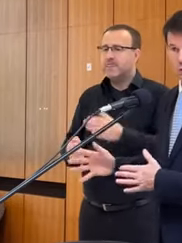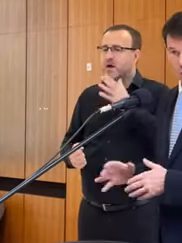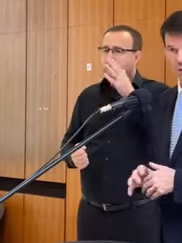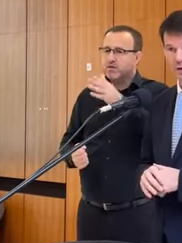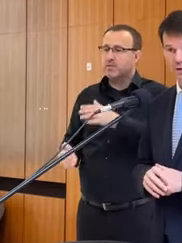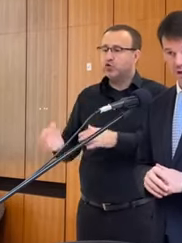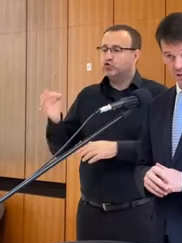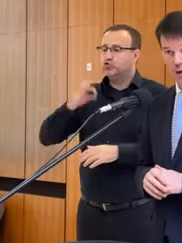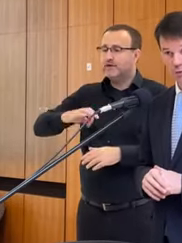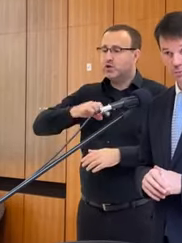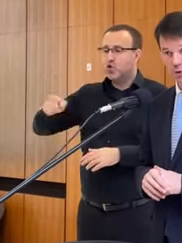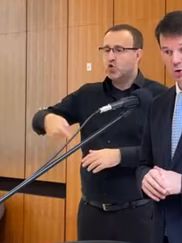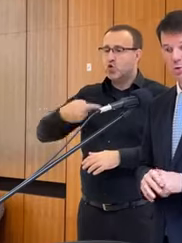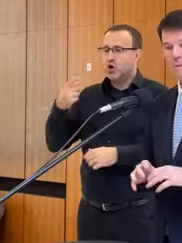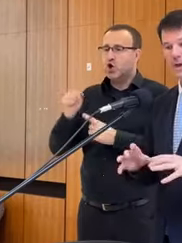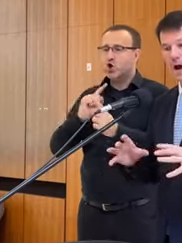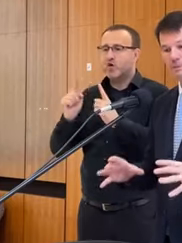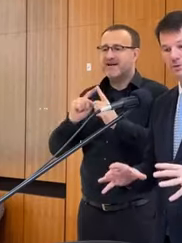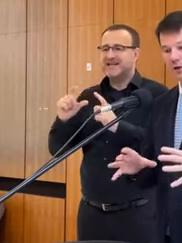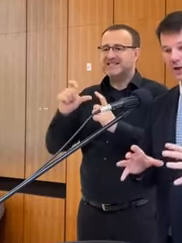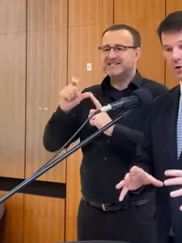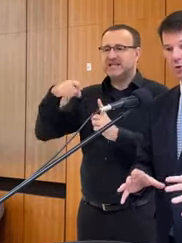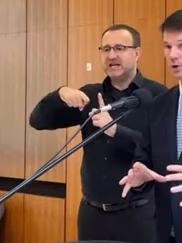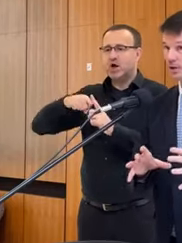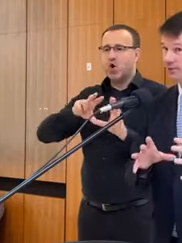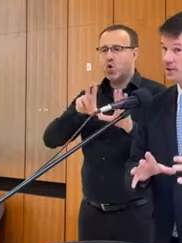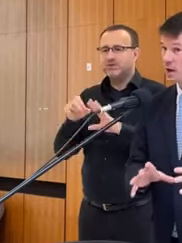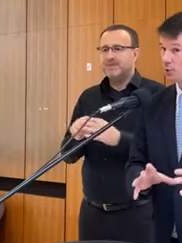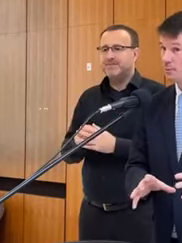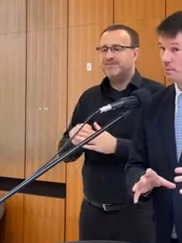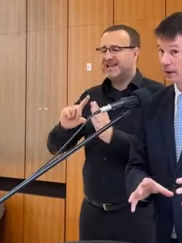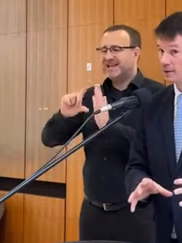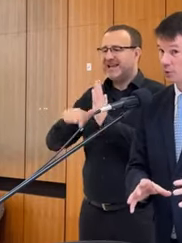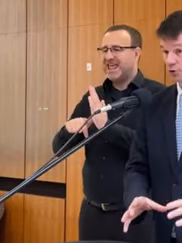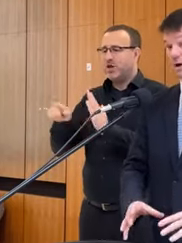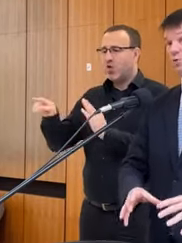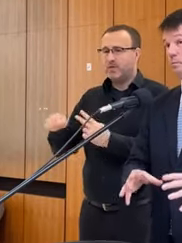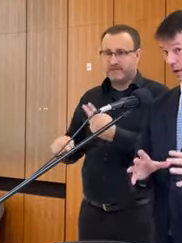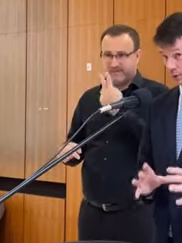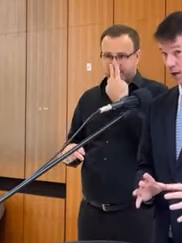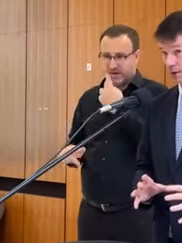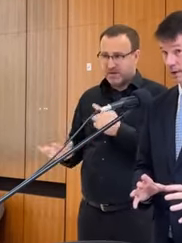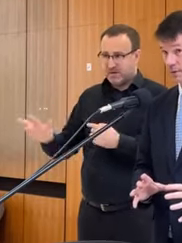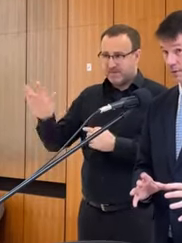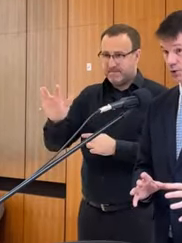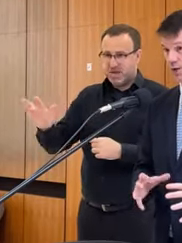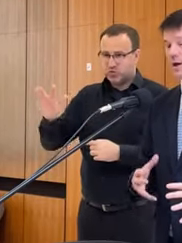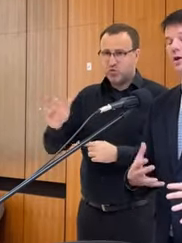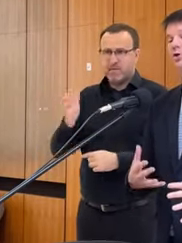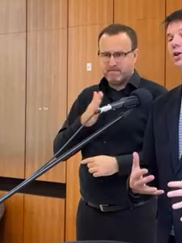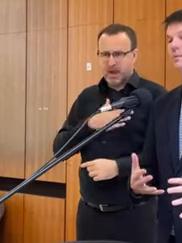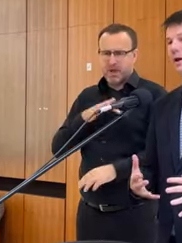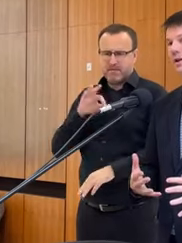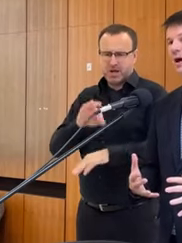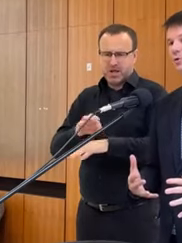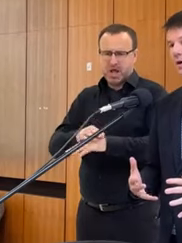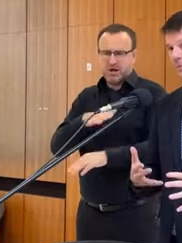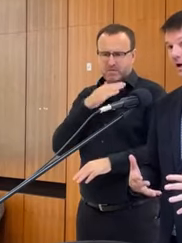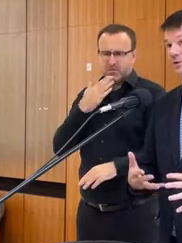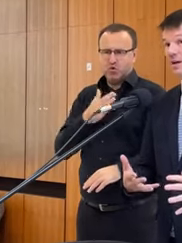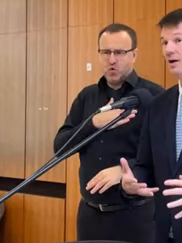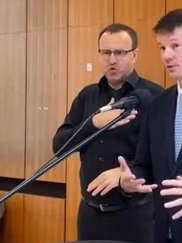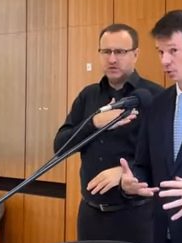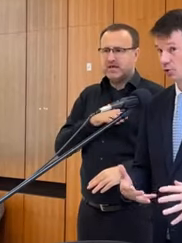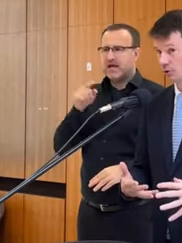vo štvrtok rokovať s SK8, aby v regiónoch, kde vidia oni priestor, že majú personálne zabezpečenie, že je tam ale